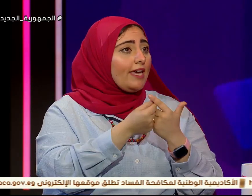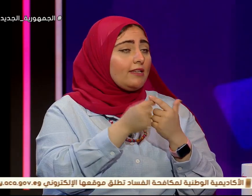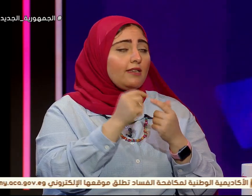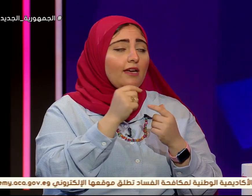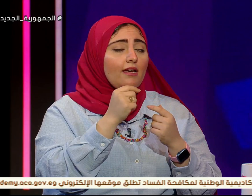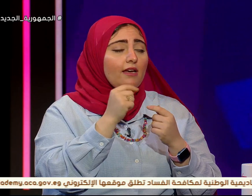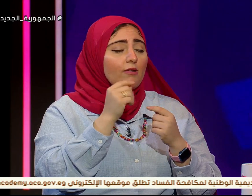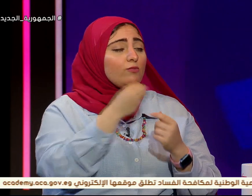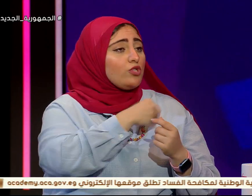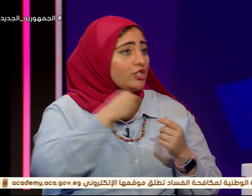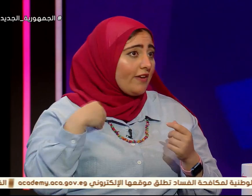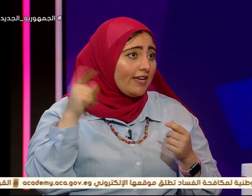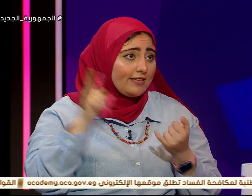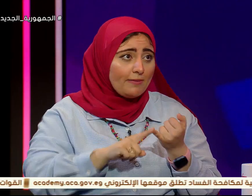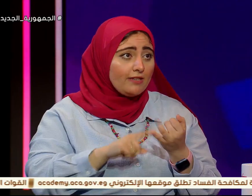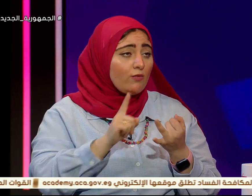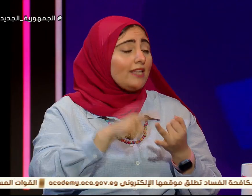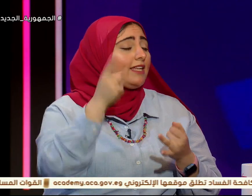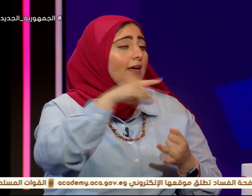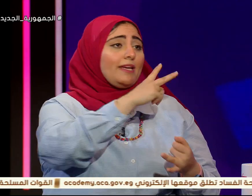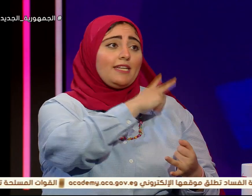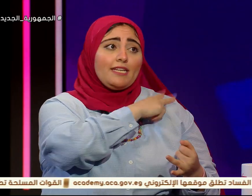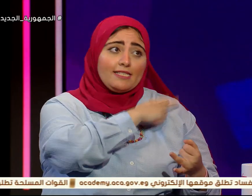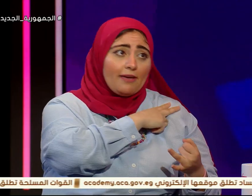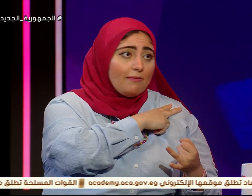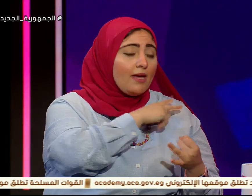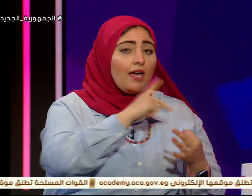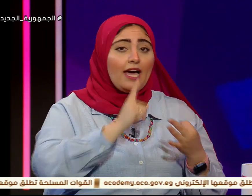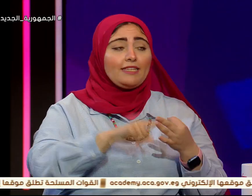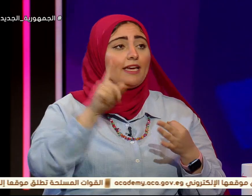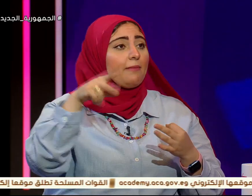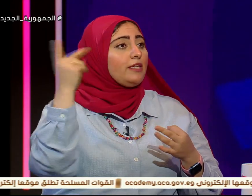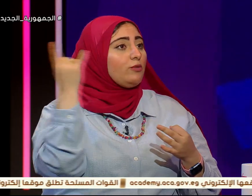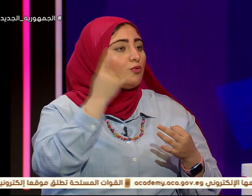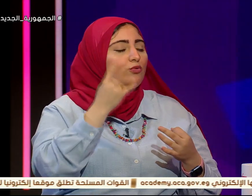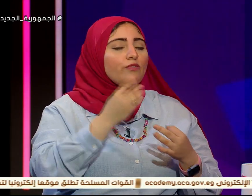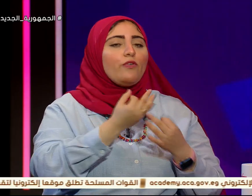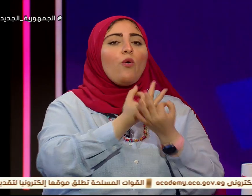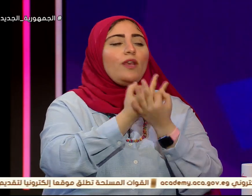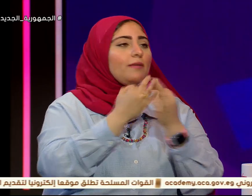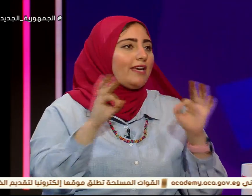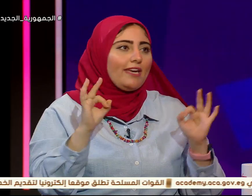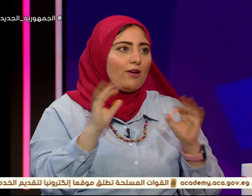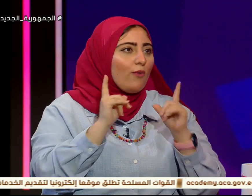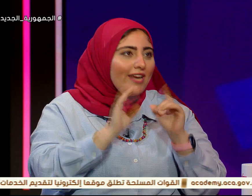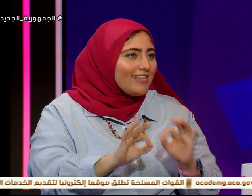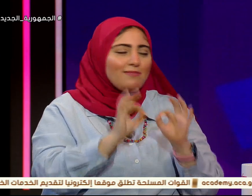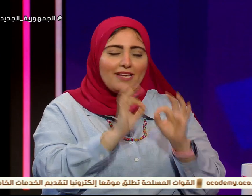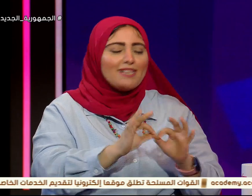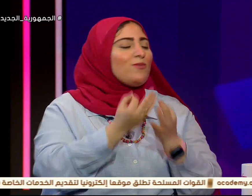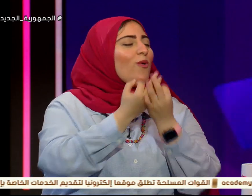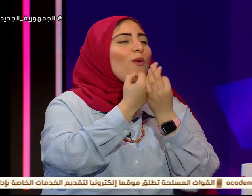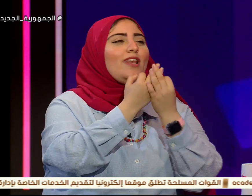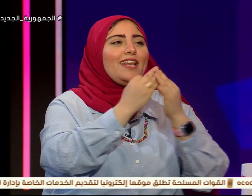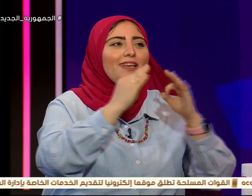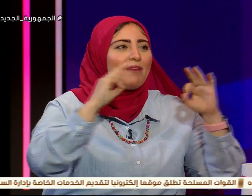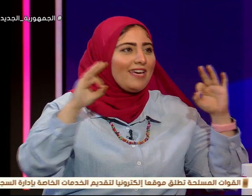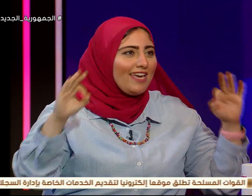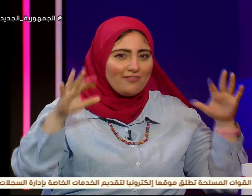مكان المستشفيات كمان وحتى كمان الاقسام حتى كمان المر في كل مكان هو لازم لازم كل مكان